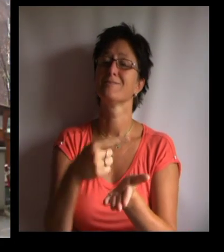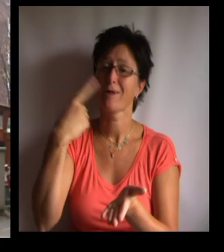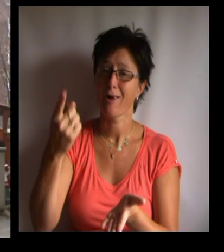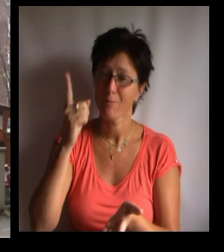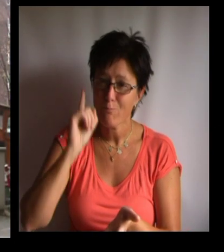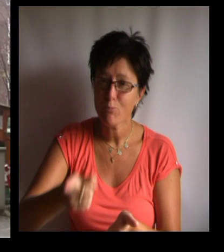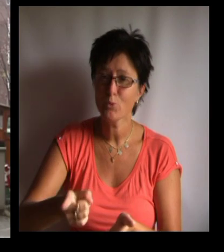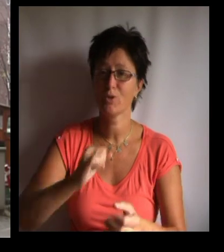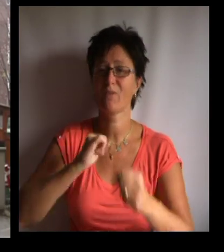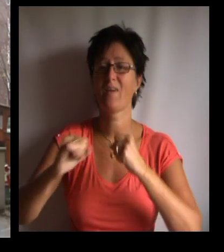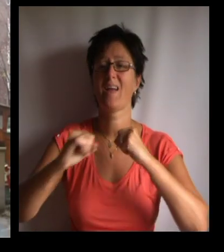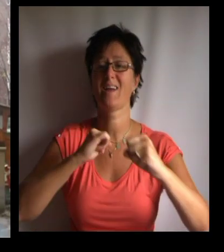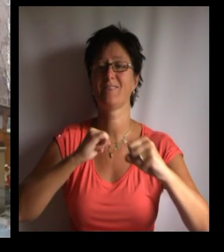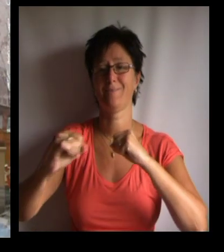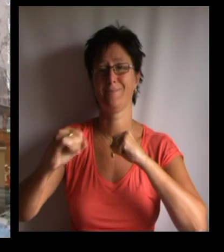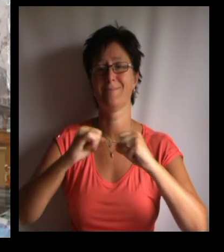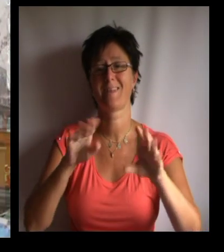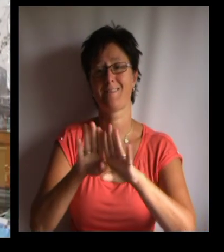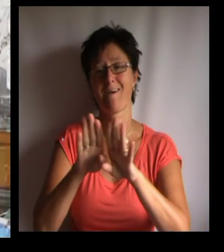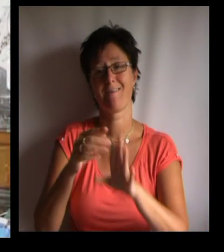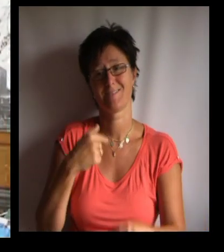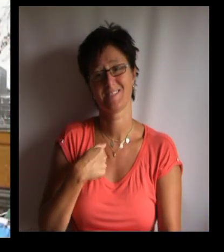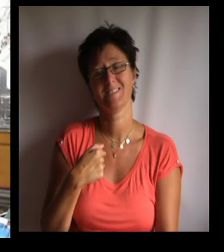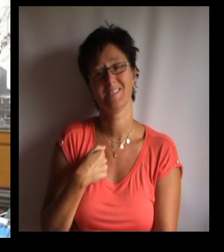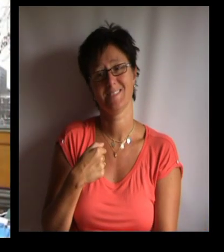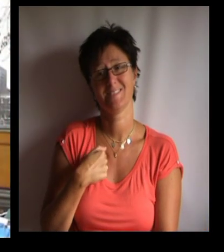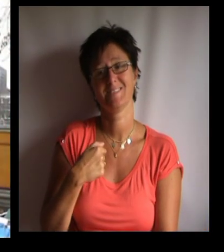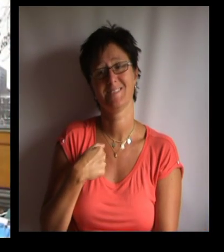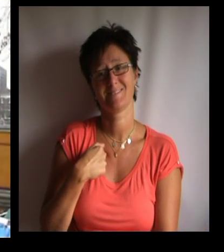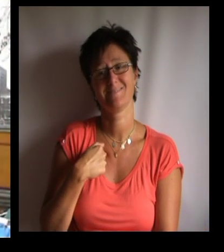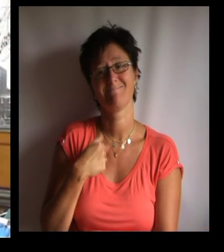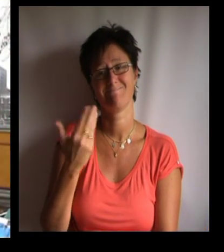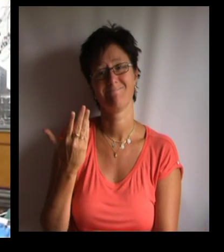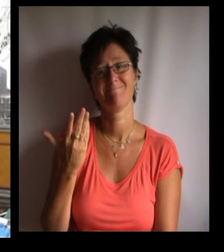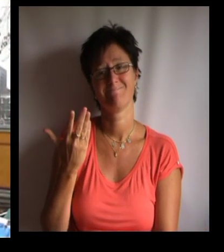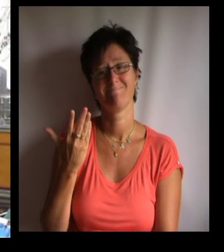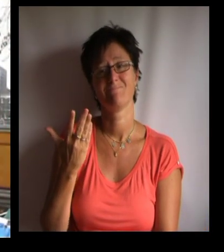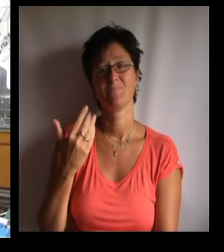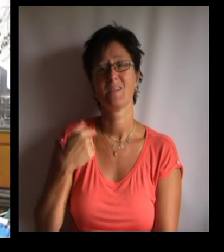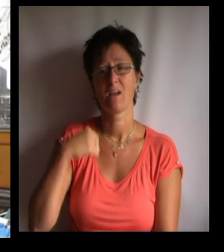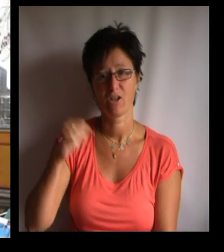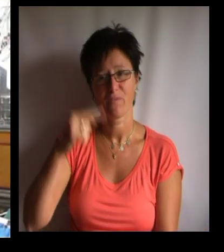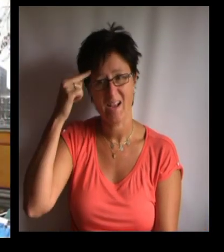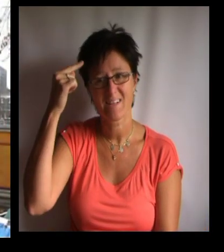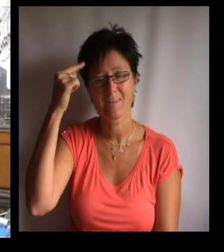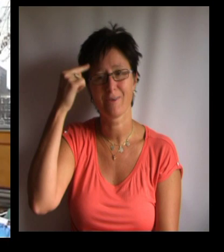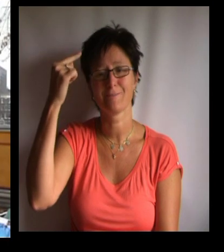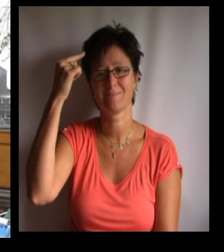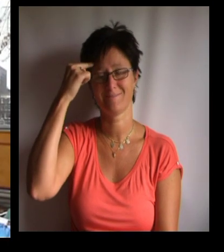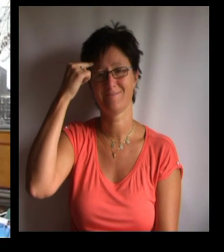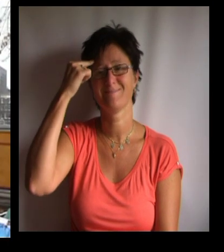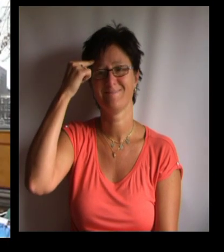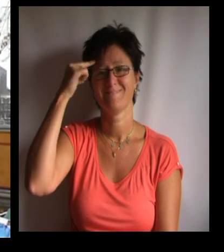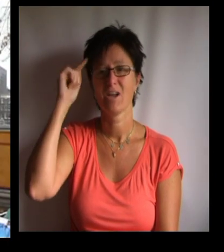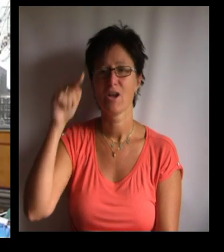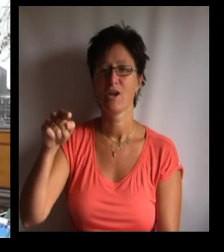dus zul je moeten vechten net als ik. Ik kan het weten,